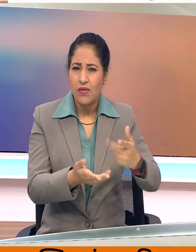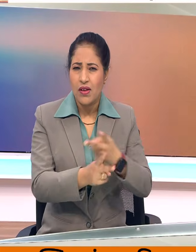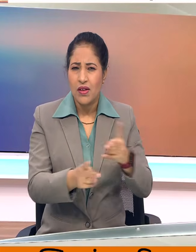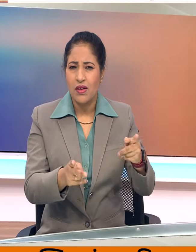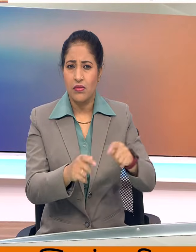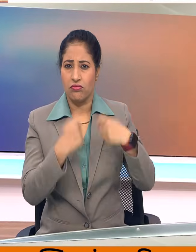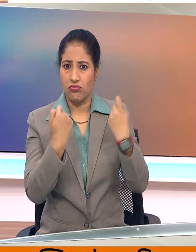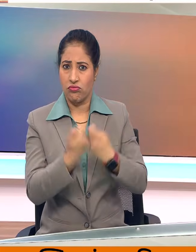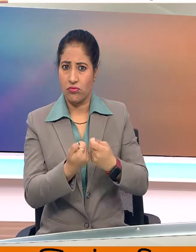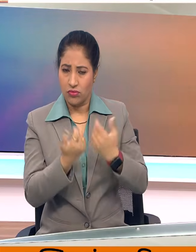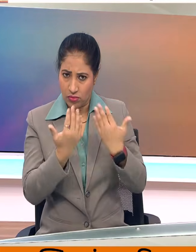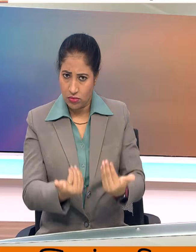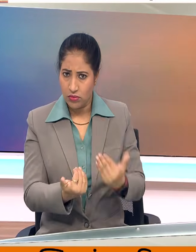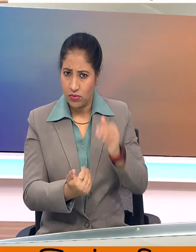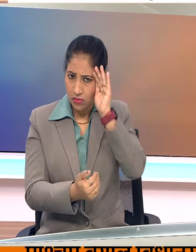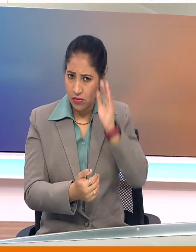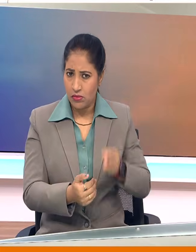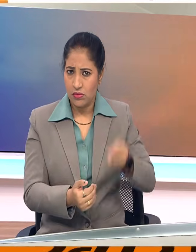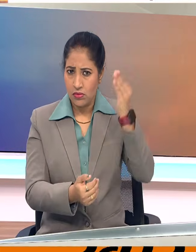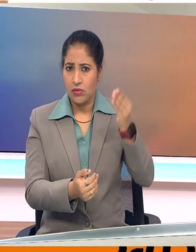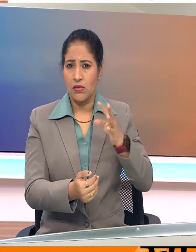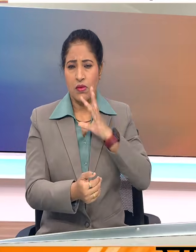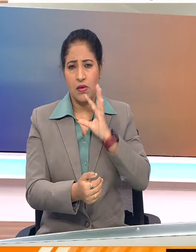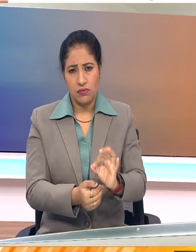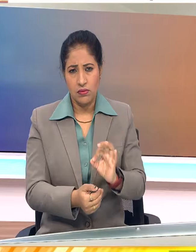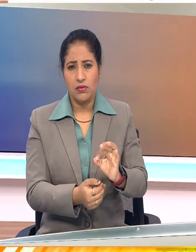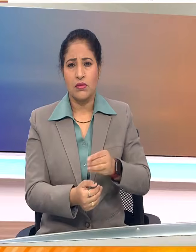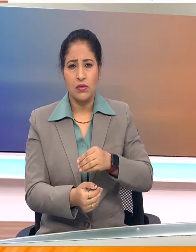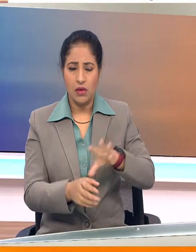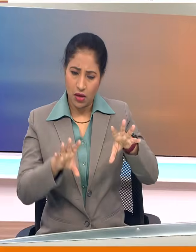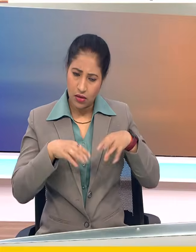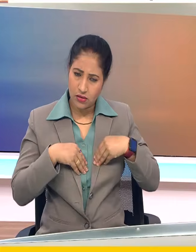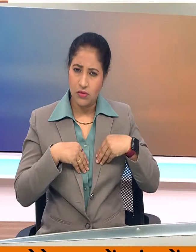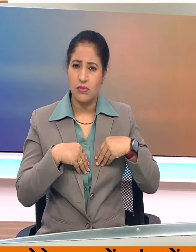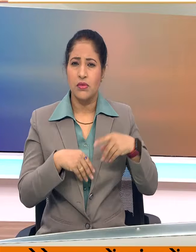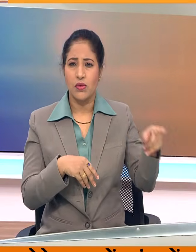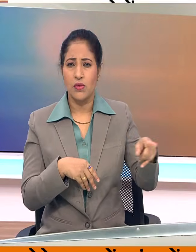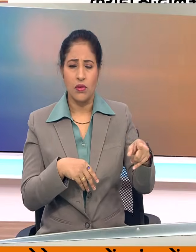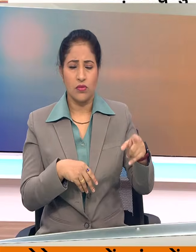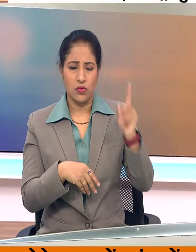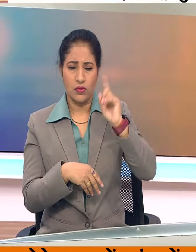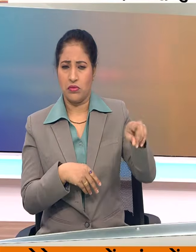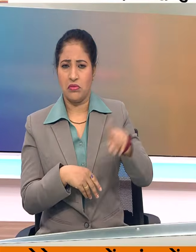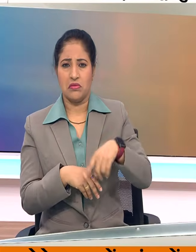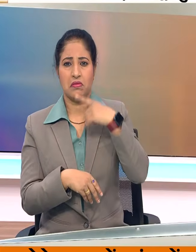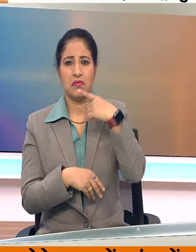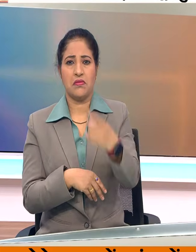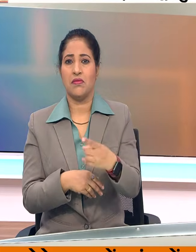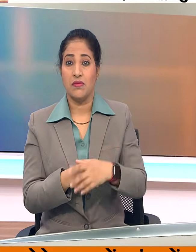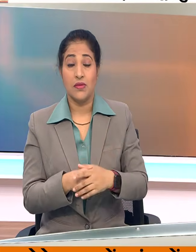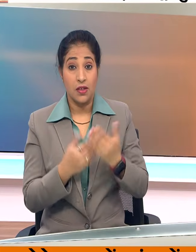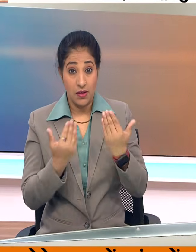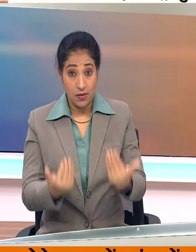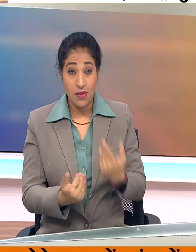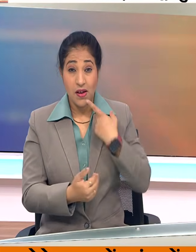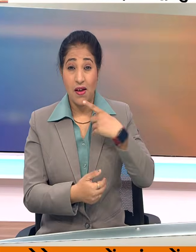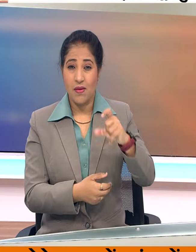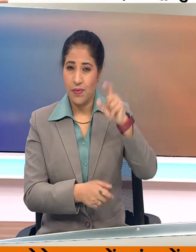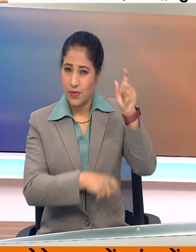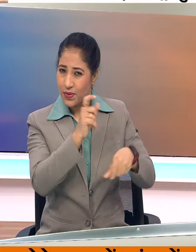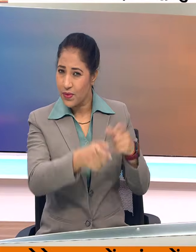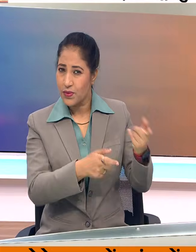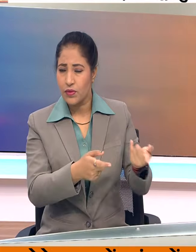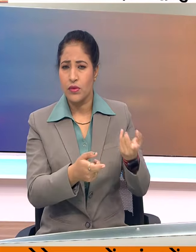में तत्काल सुनवाई की मौखिक अपील को स्वीकार करने से इनकार कर दिया था और याचिकाकर्ता